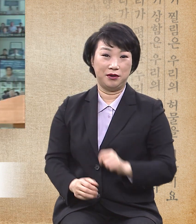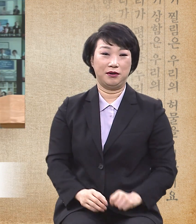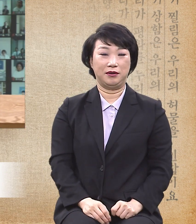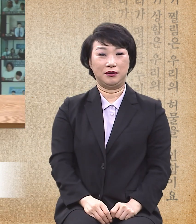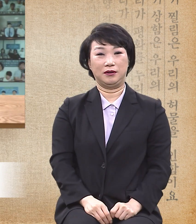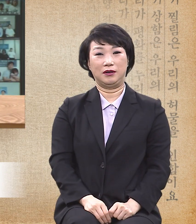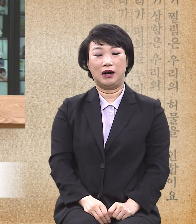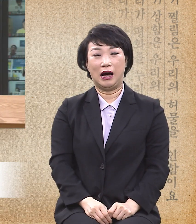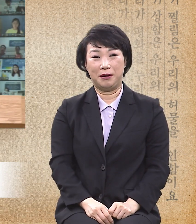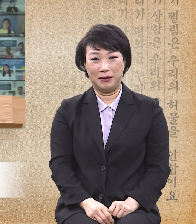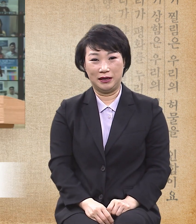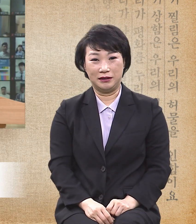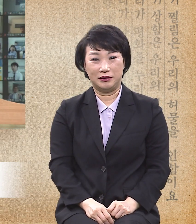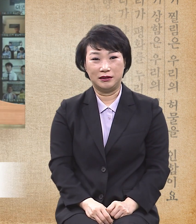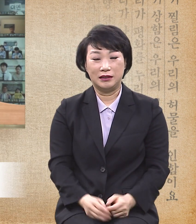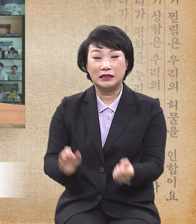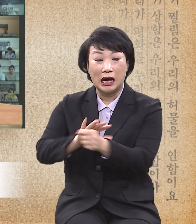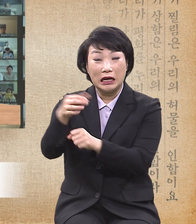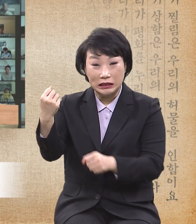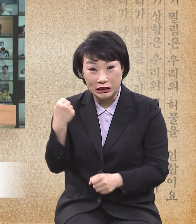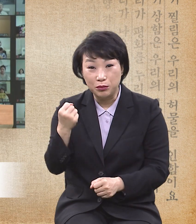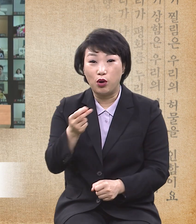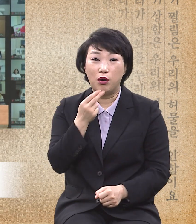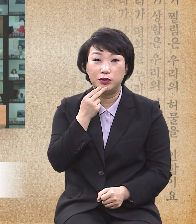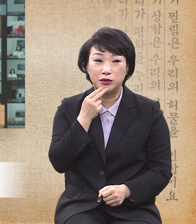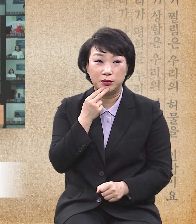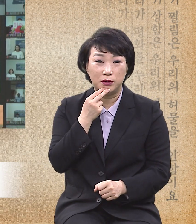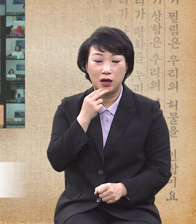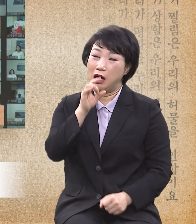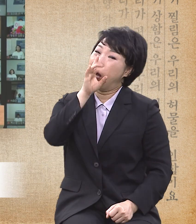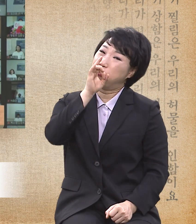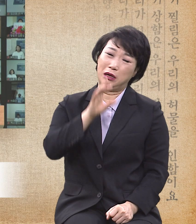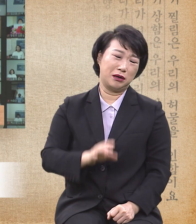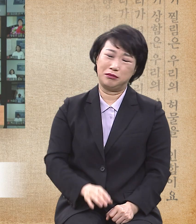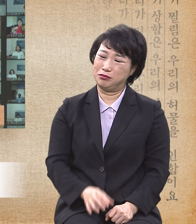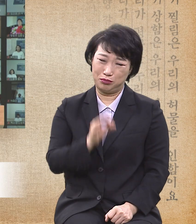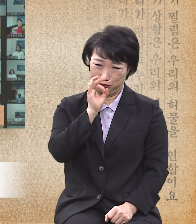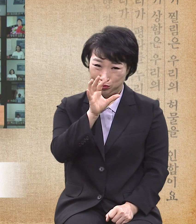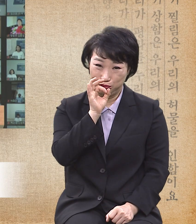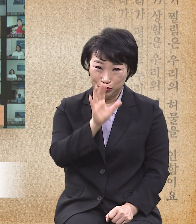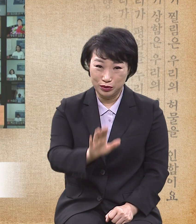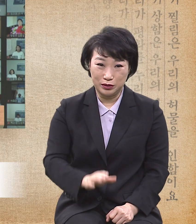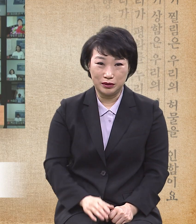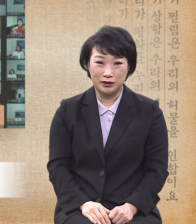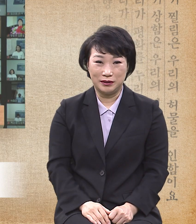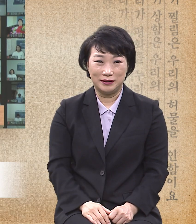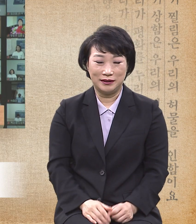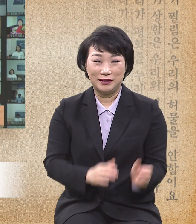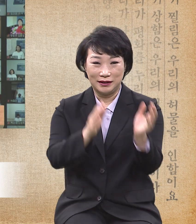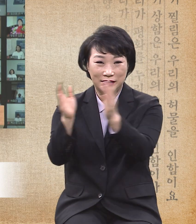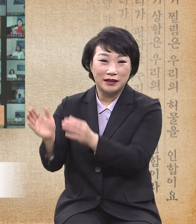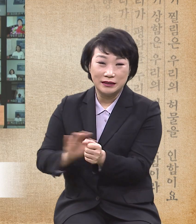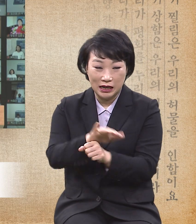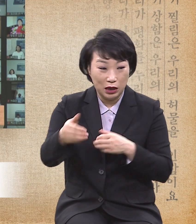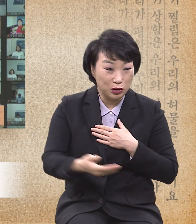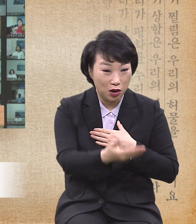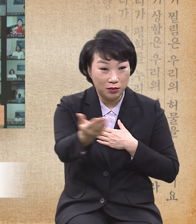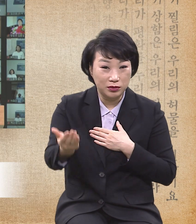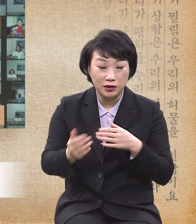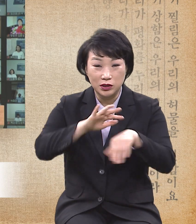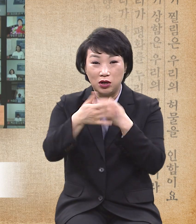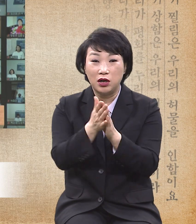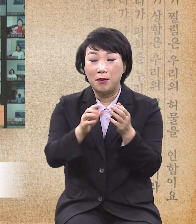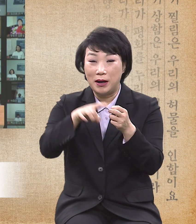말입니다. 사랑의 힘이 없이는 절대 안 된다는 거. 사랑하는 여러분,